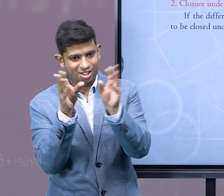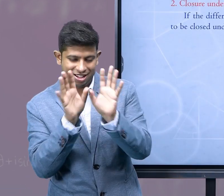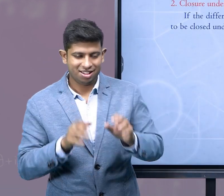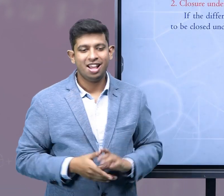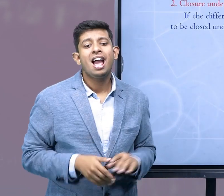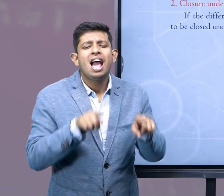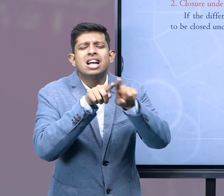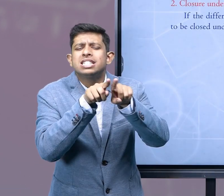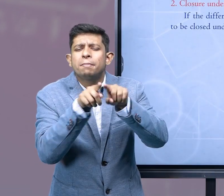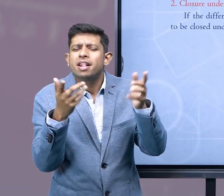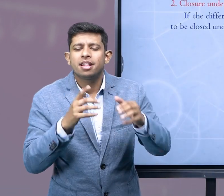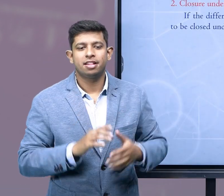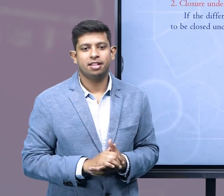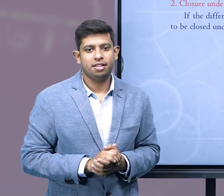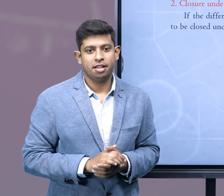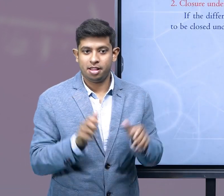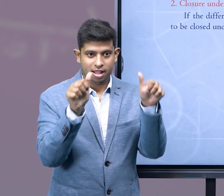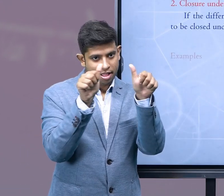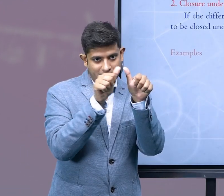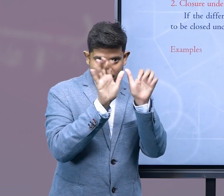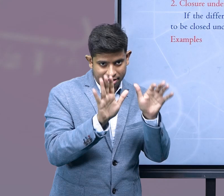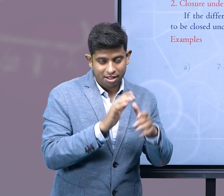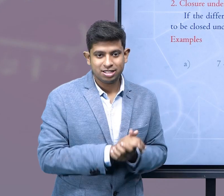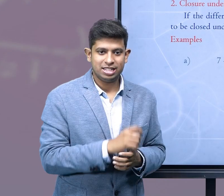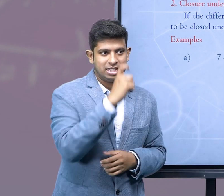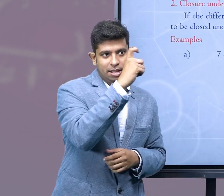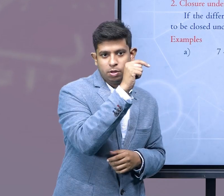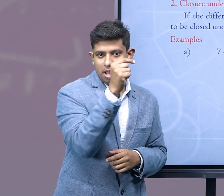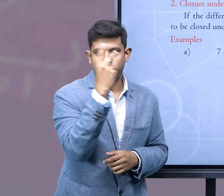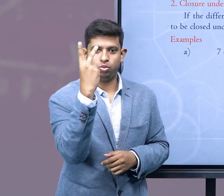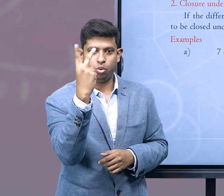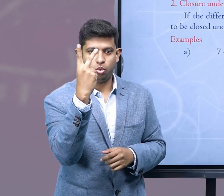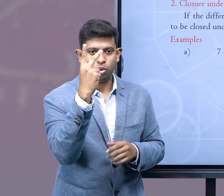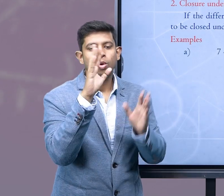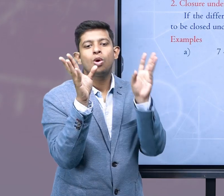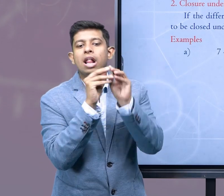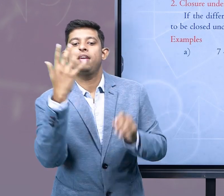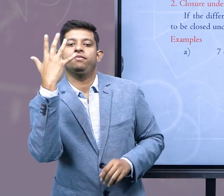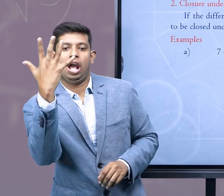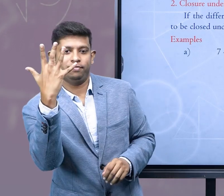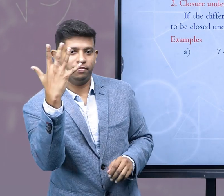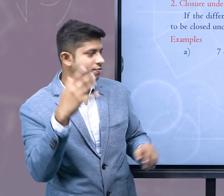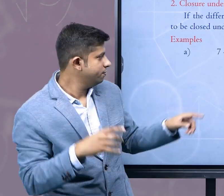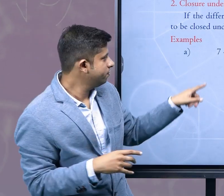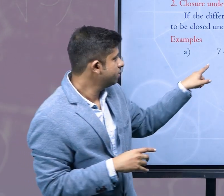के अंतर्गत संवृत्त कहा जाता है। उदाहरण के लिए A 7 - 2 is equals to